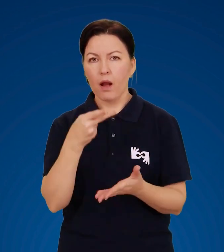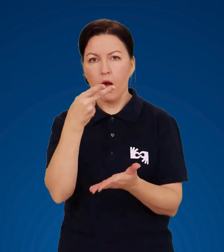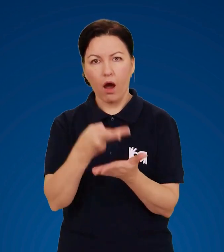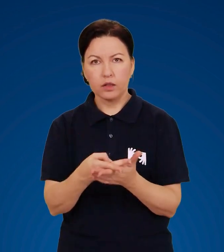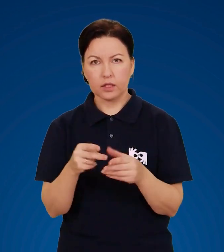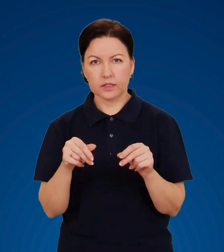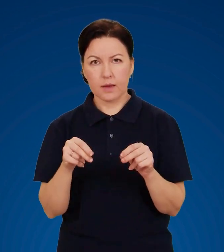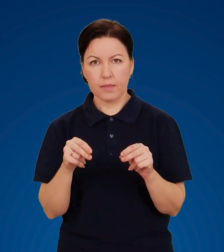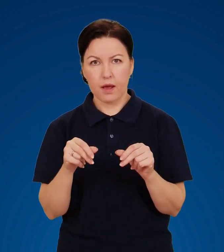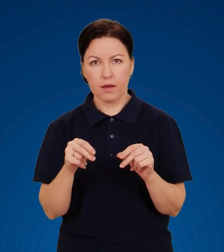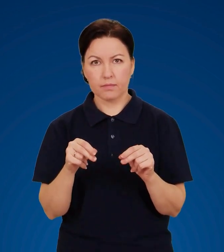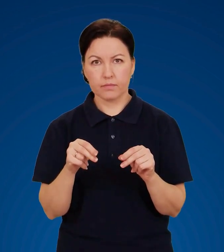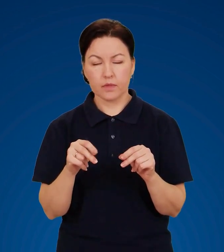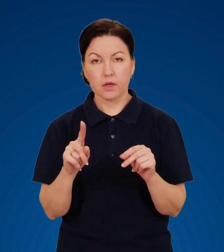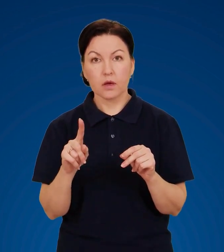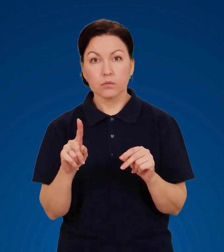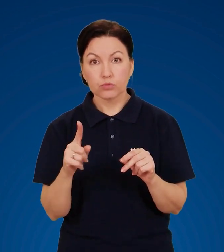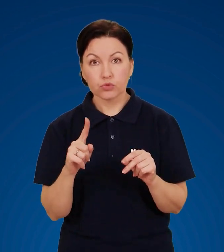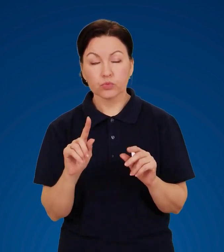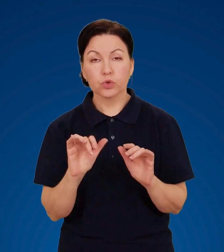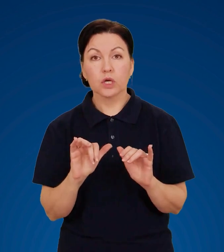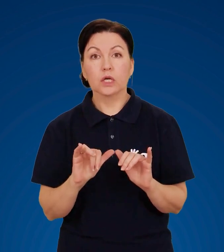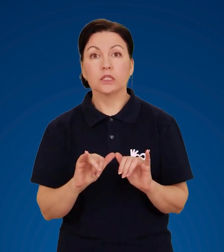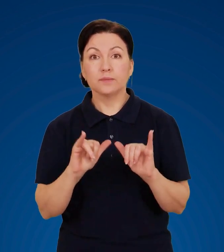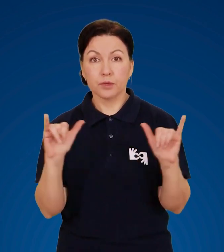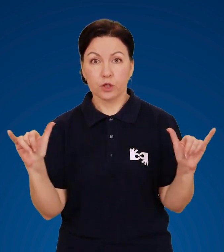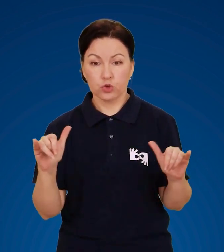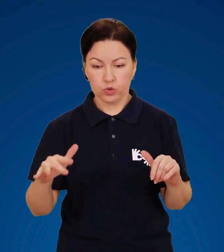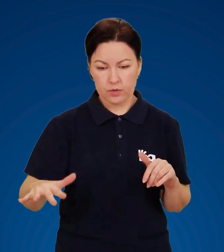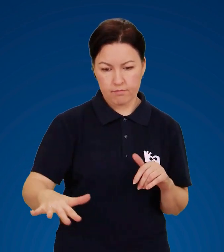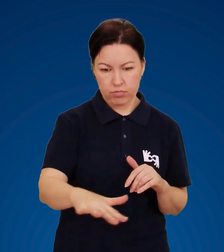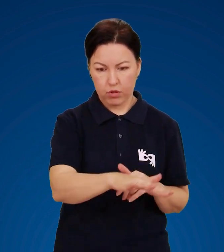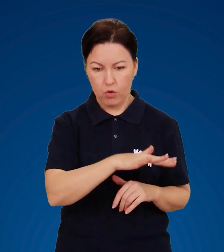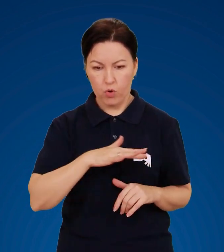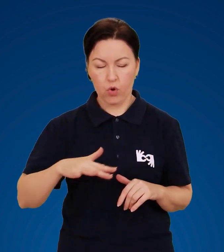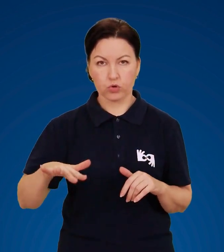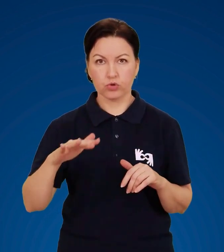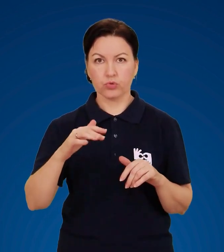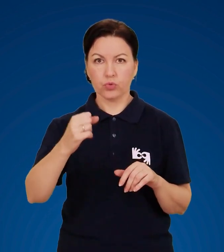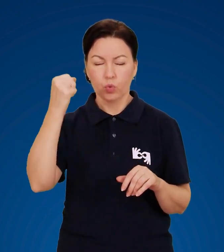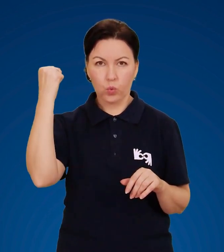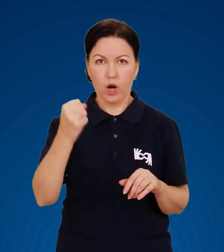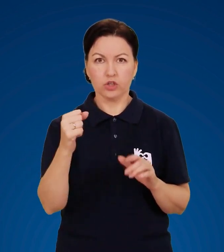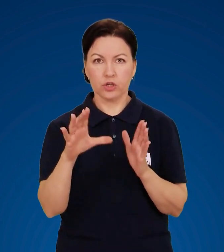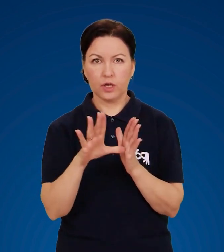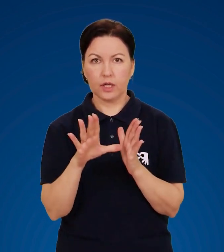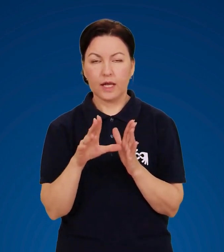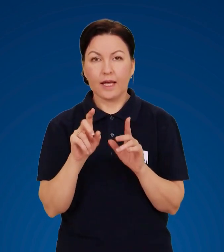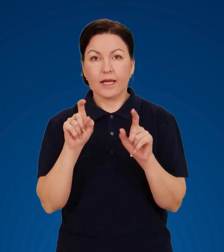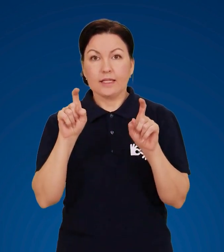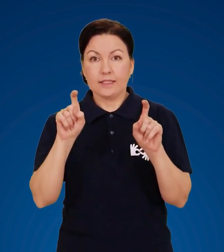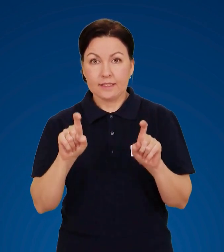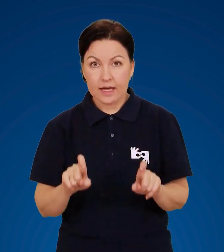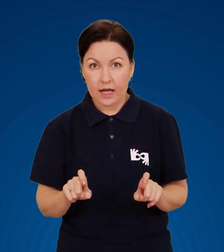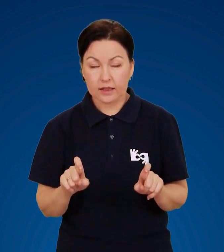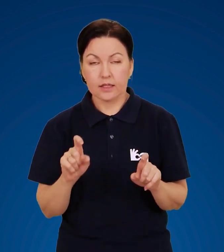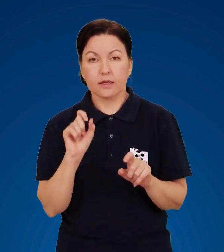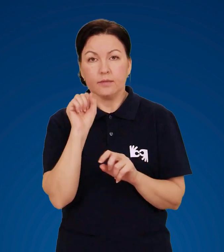Не лягайте на землю, бо тим самим збільшуєте площу ураження розрядом. Сядьте,